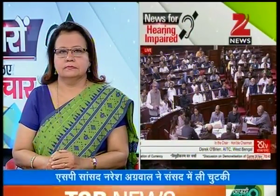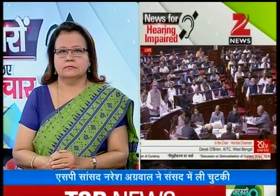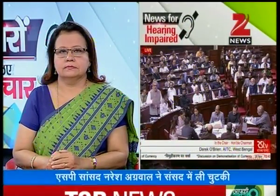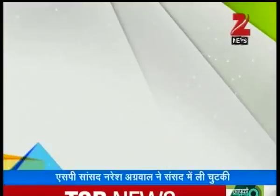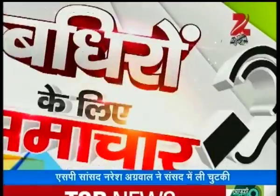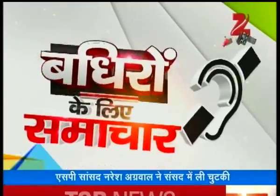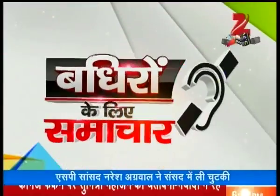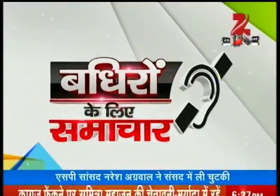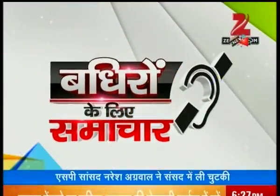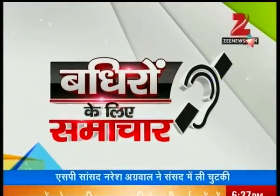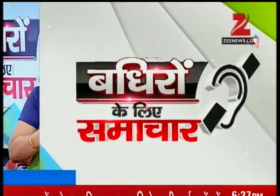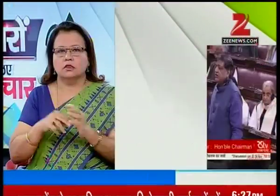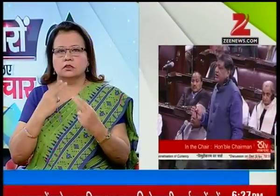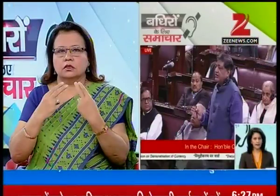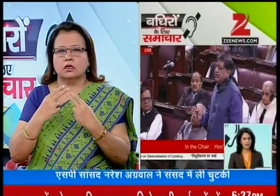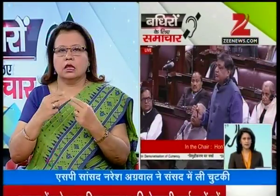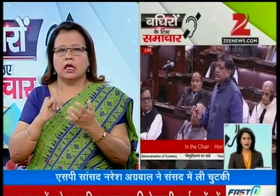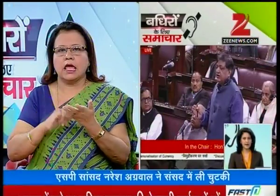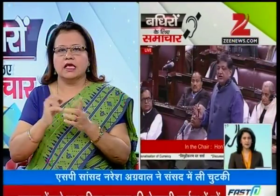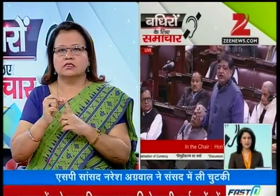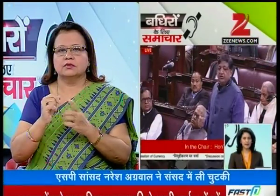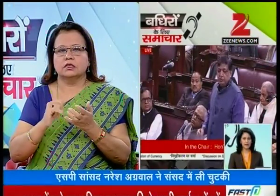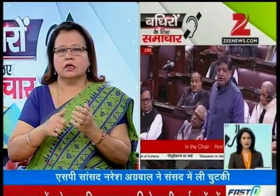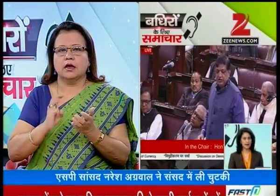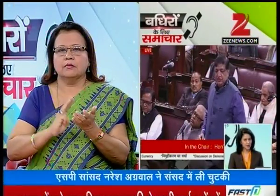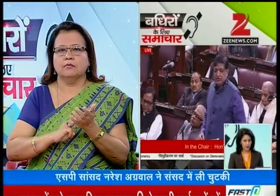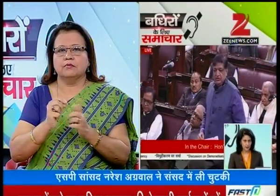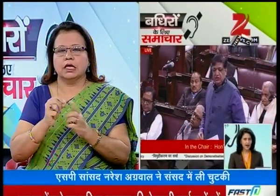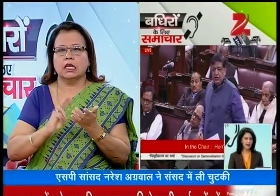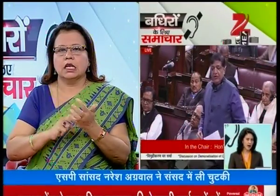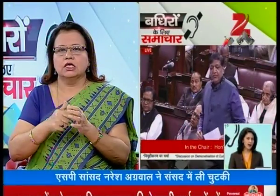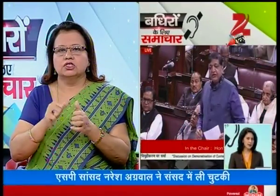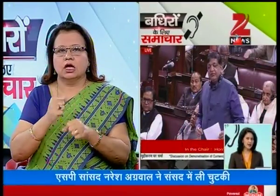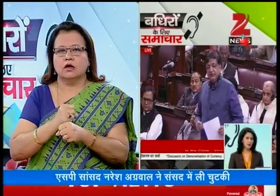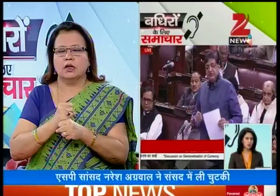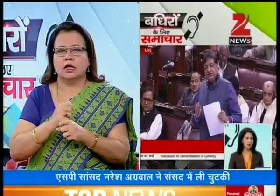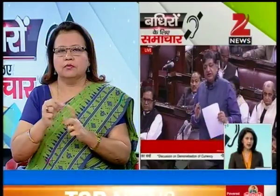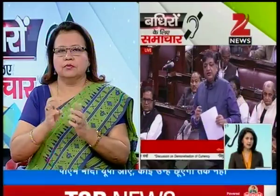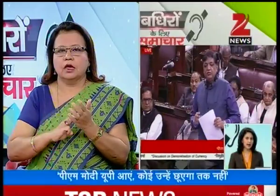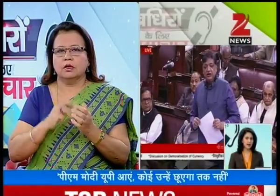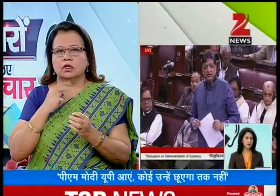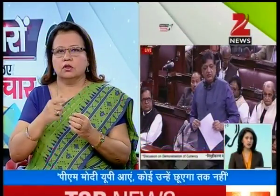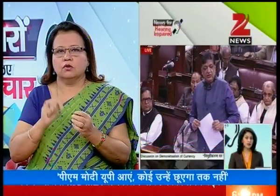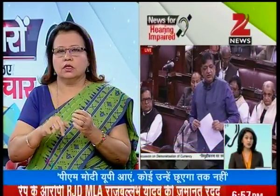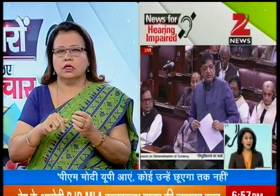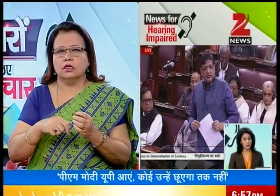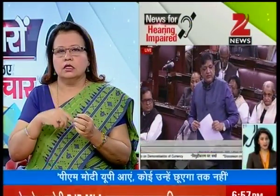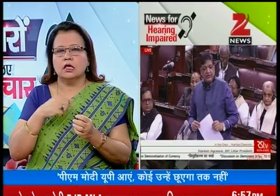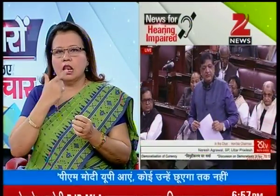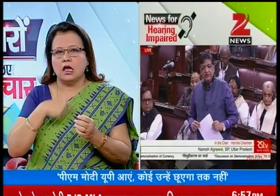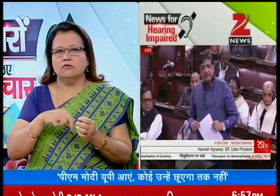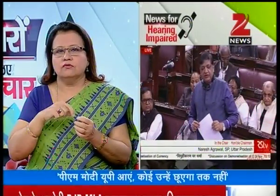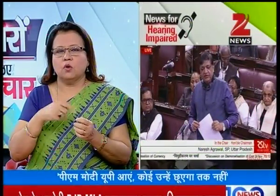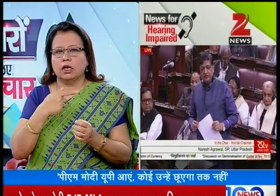बचाए नोट बैन पर चर्चा के दौरान एसपी सांसद नरेश अग्रवाल ने कहा कि पीएम मोदी कहते हैं कि उनकी जान को